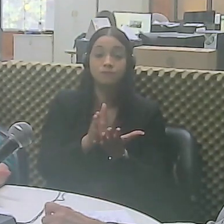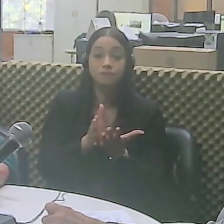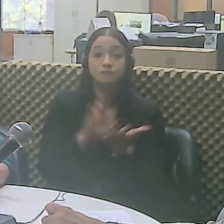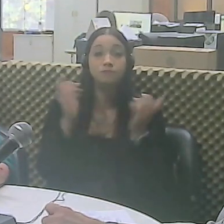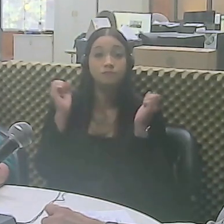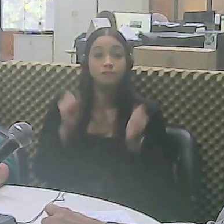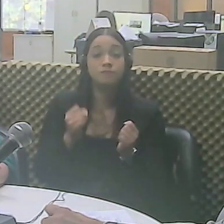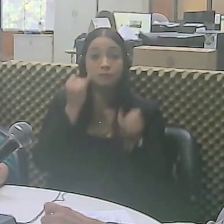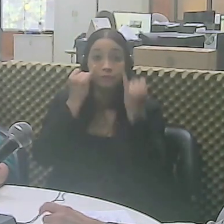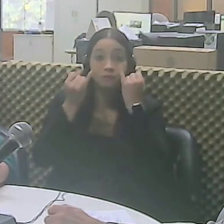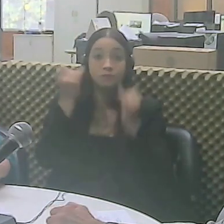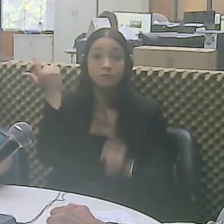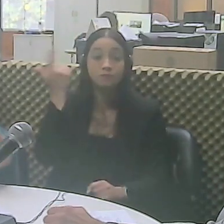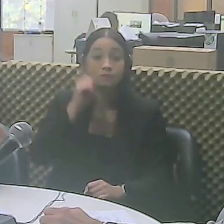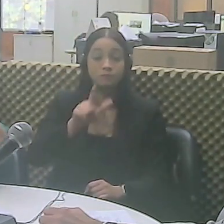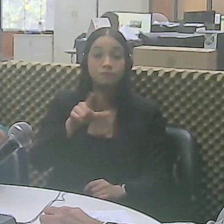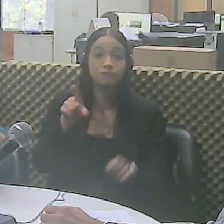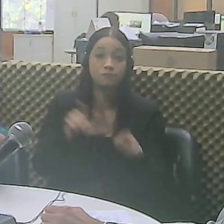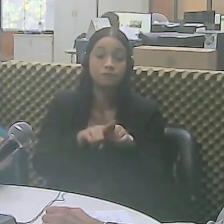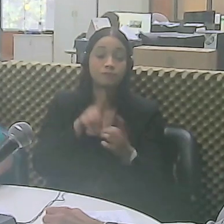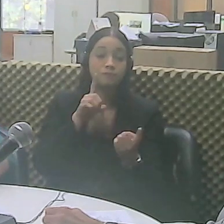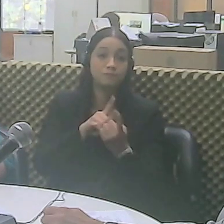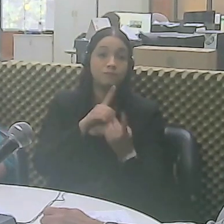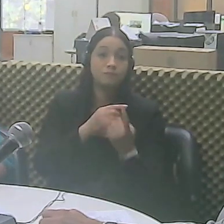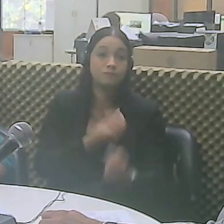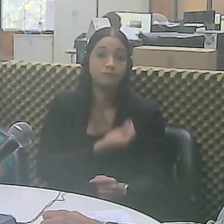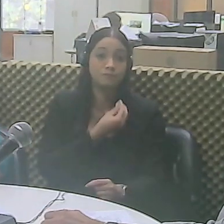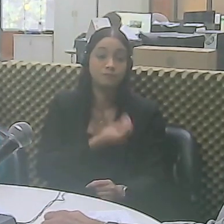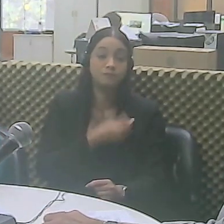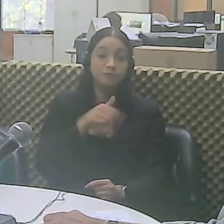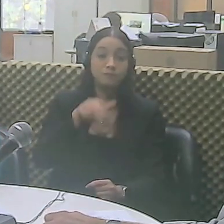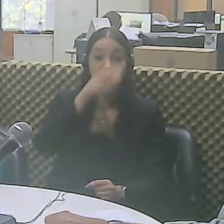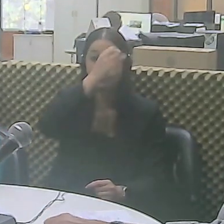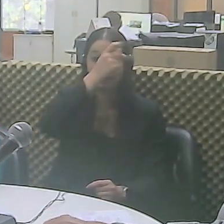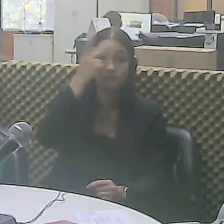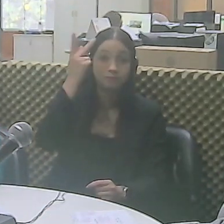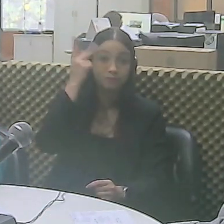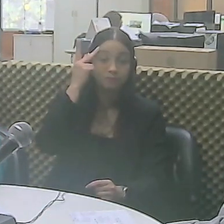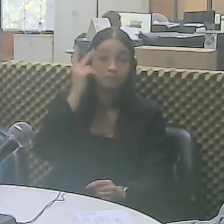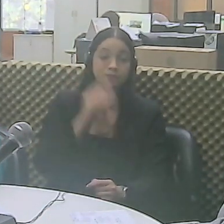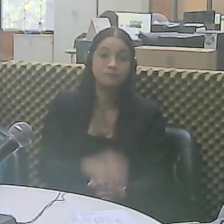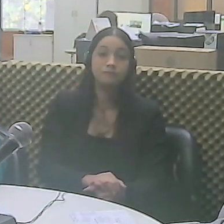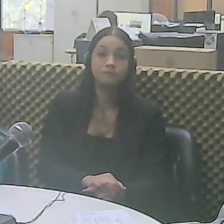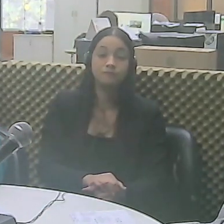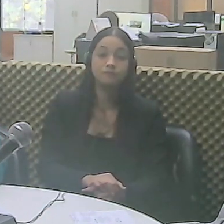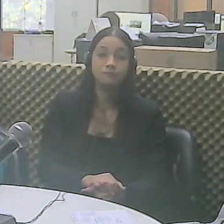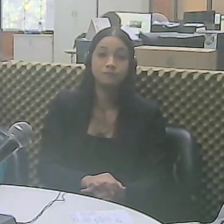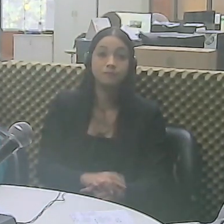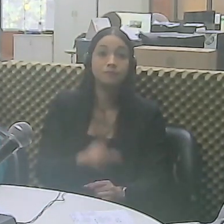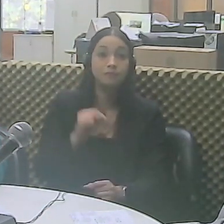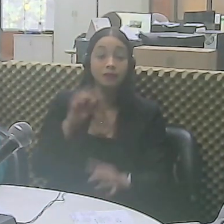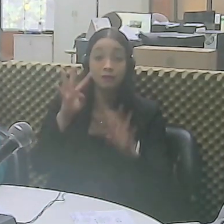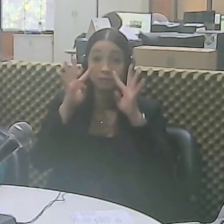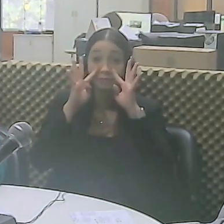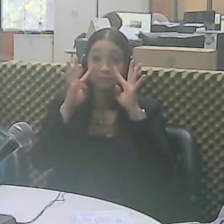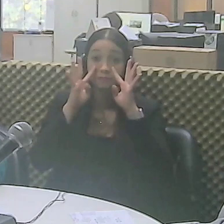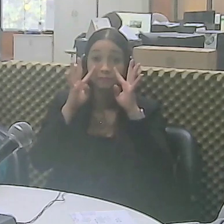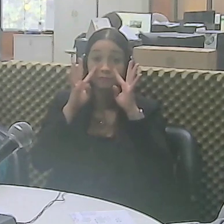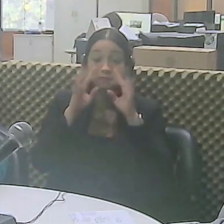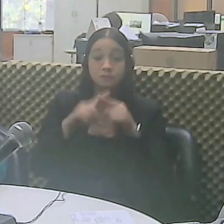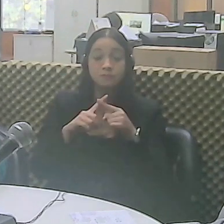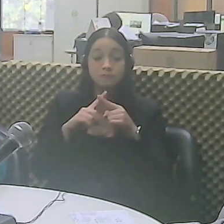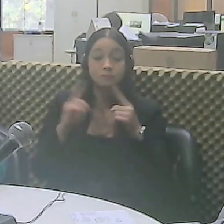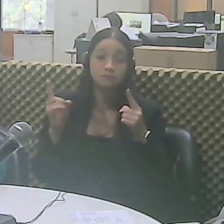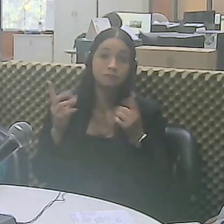possa obter as informações, além do atendimento presencial aqui na Prefeitura. É o momento de ficar atento, mas